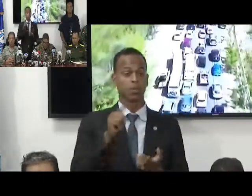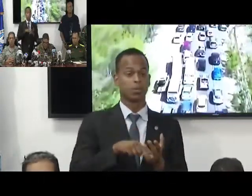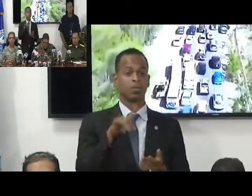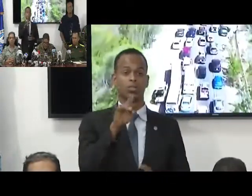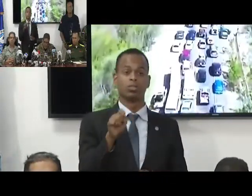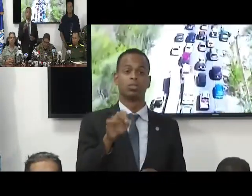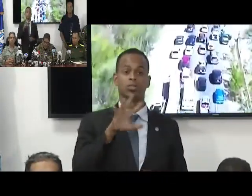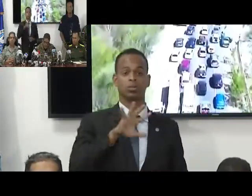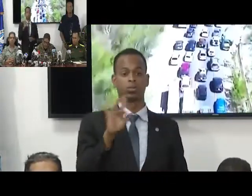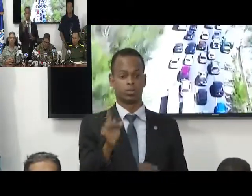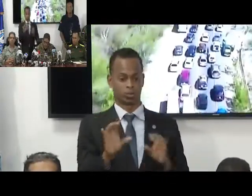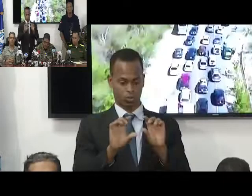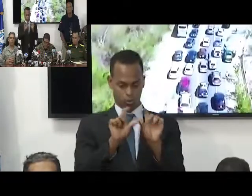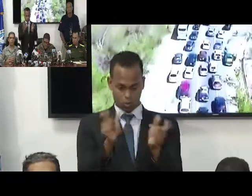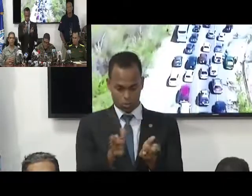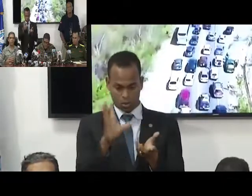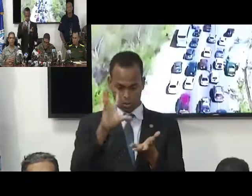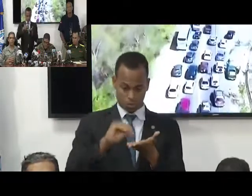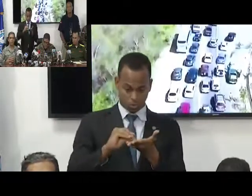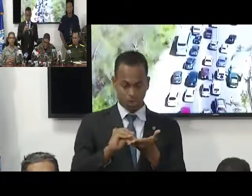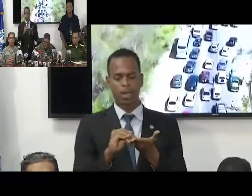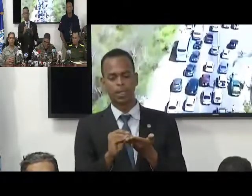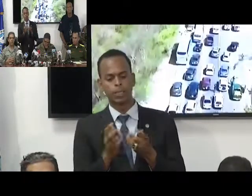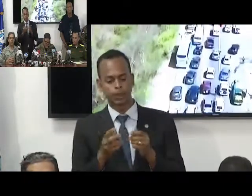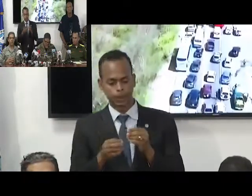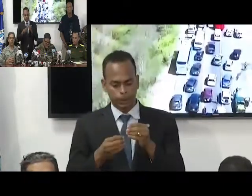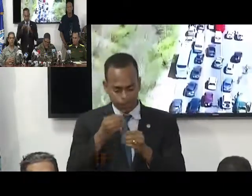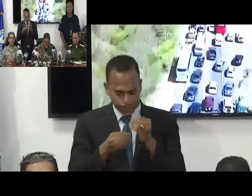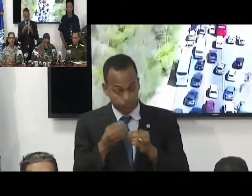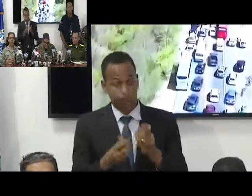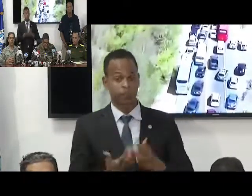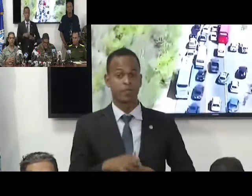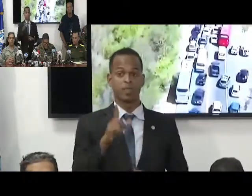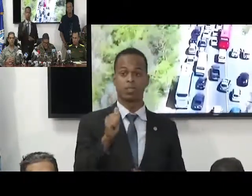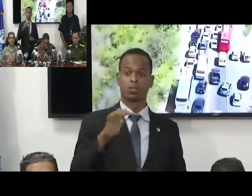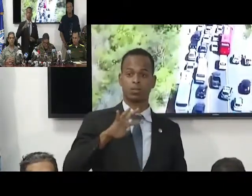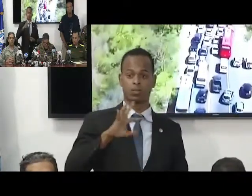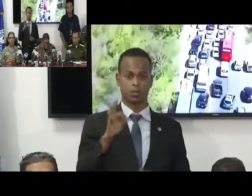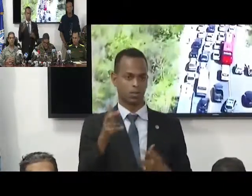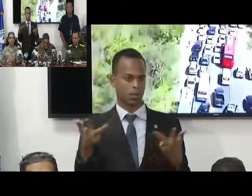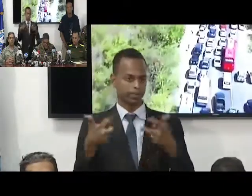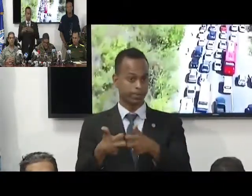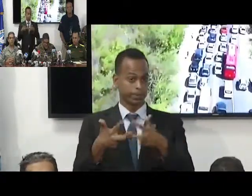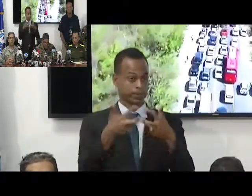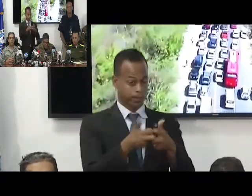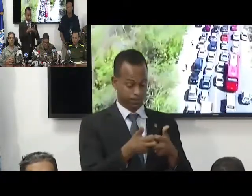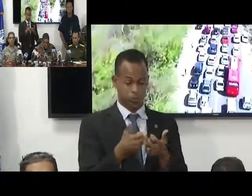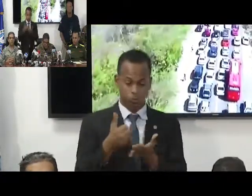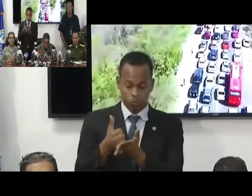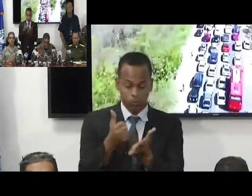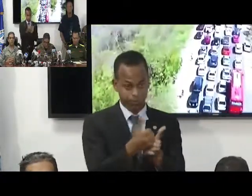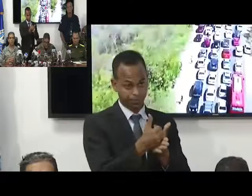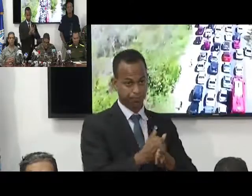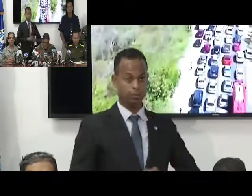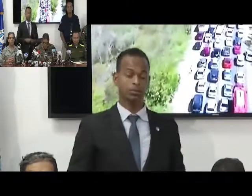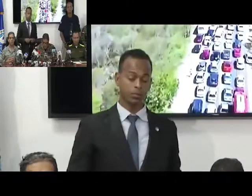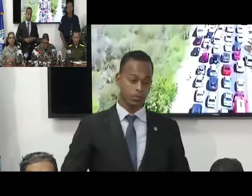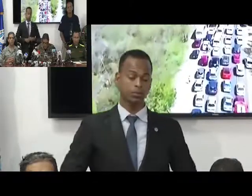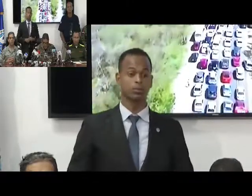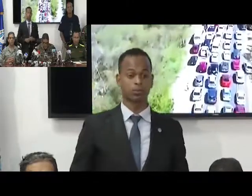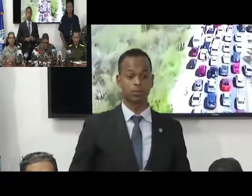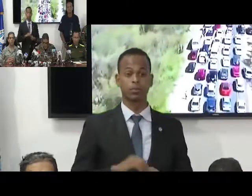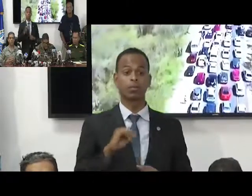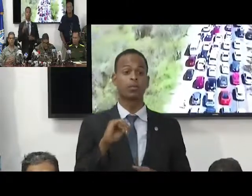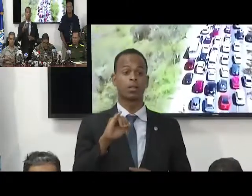1.858 reparaciones de neumáticos y 159 asistencia en accidentes de tránsito. El Instituto Nacional de Tránsito y